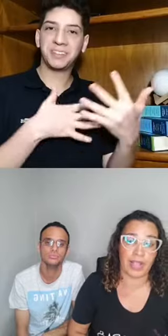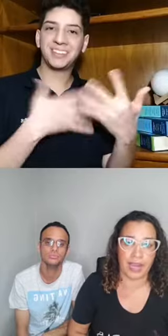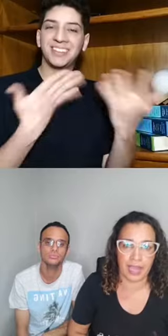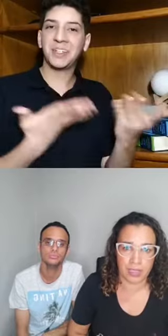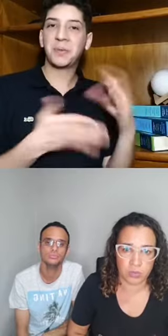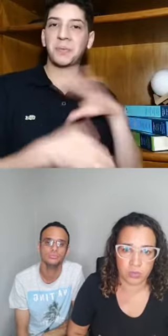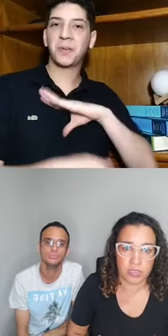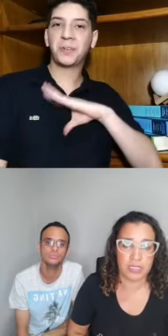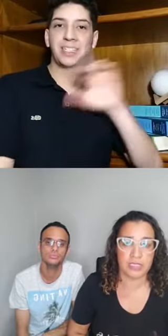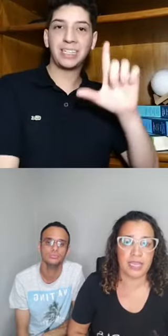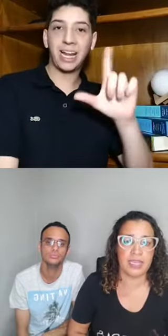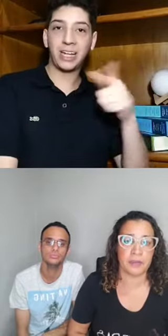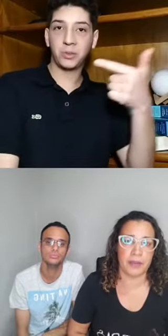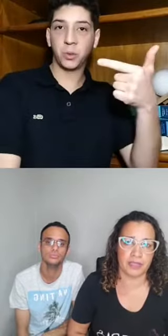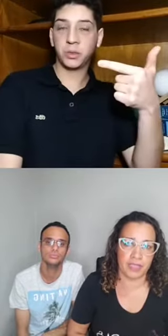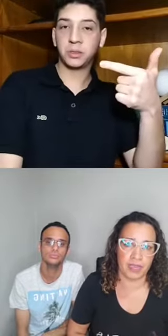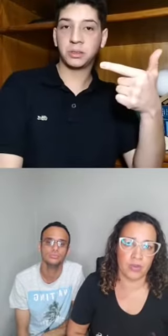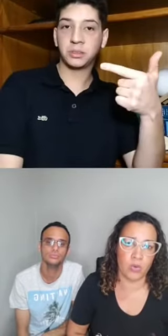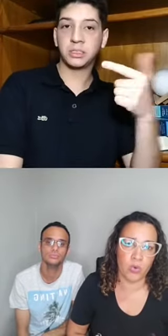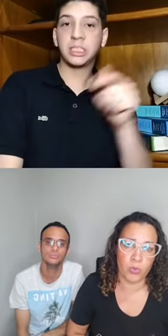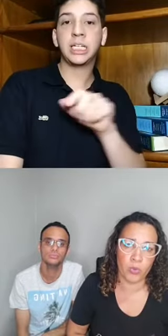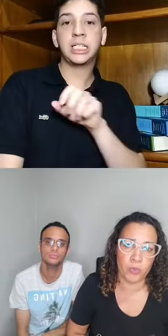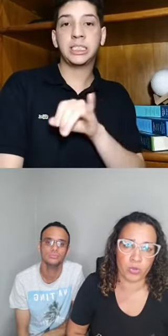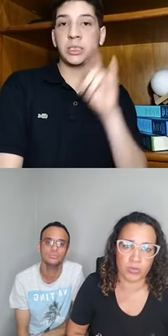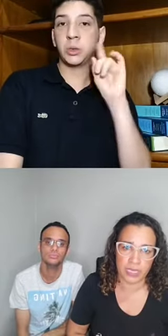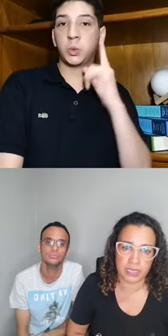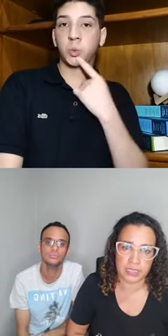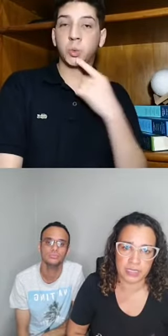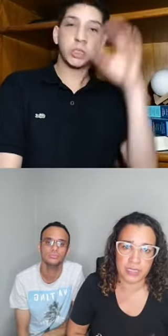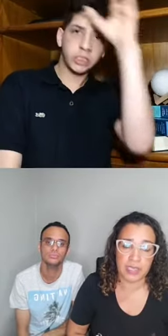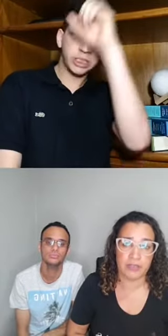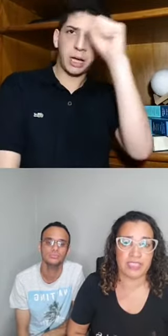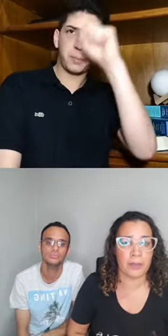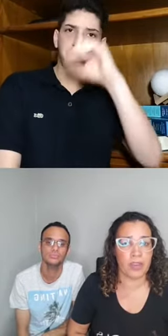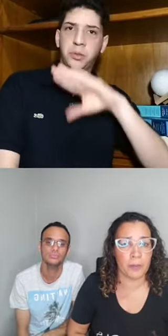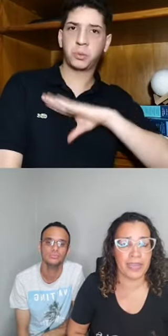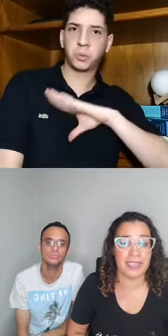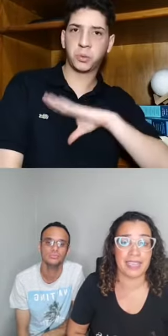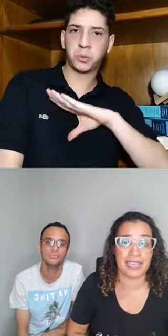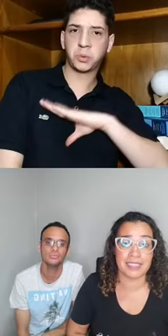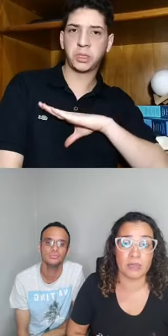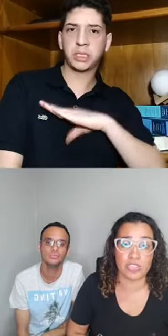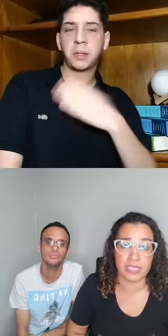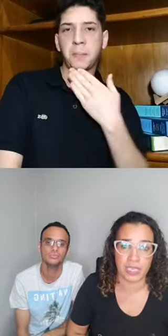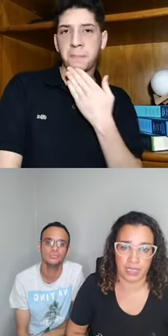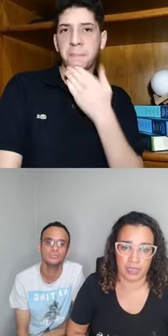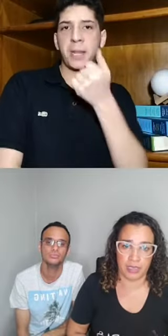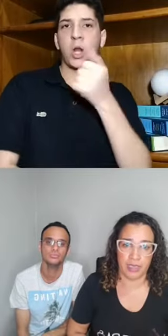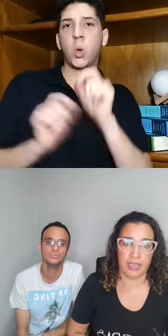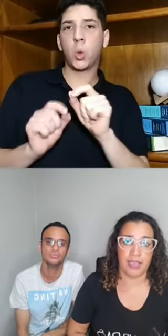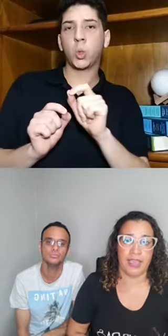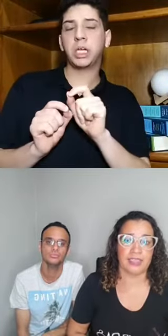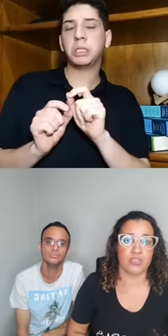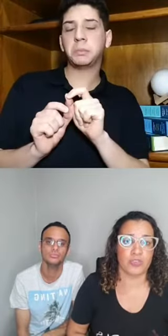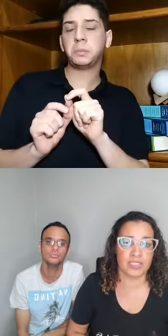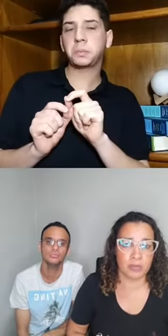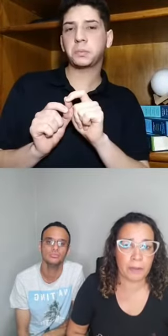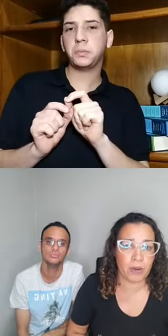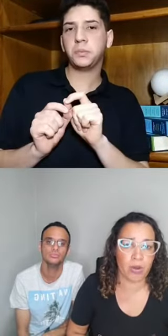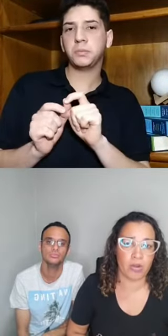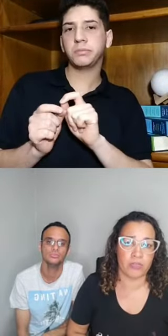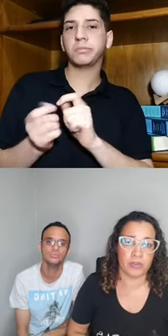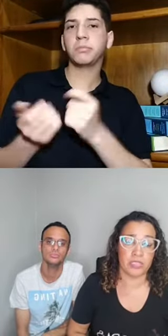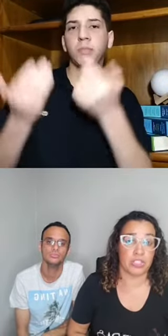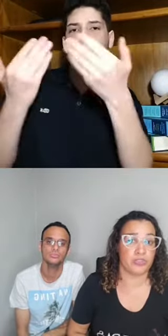língua. Claro, se eles aprenderem o português, vai ser melhor para eles a questão de quê? Questão de fazer